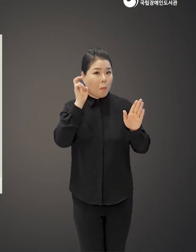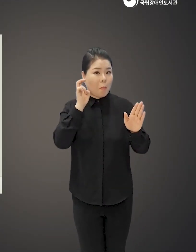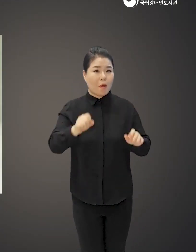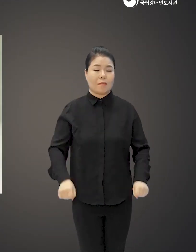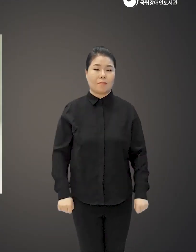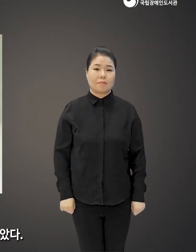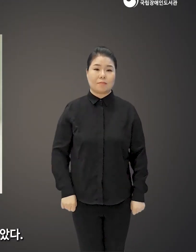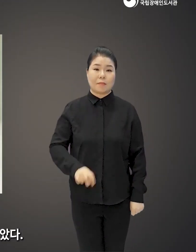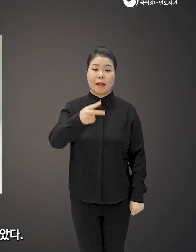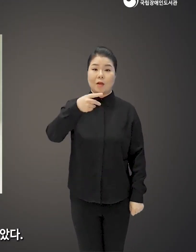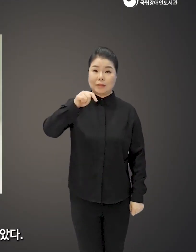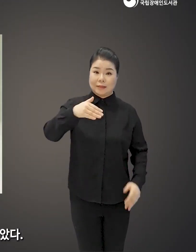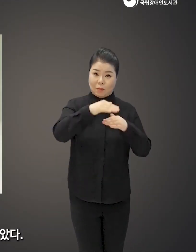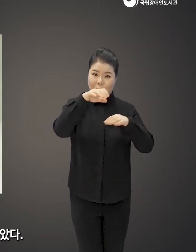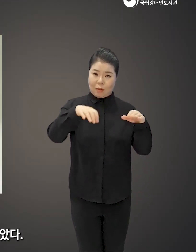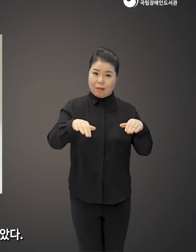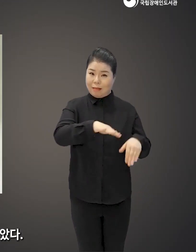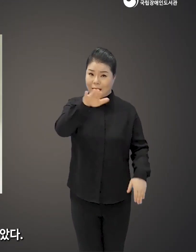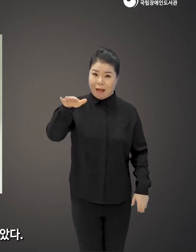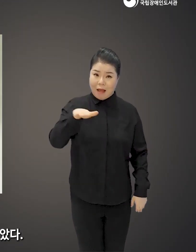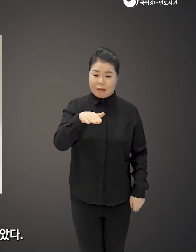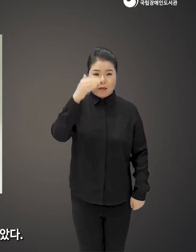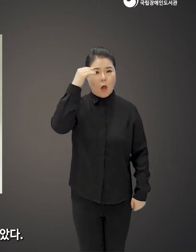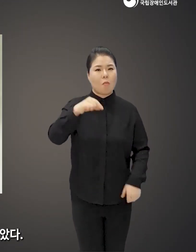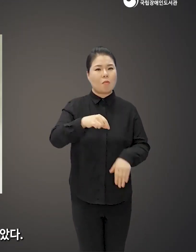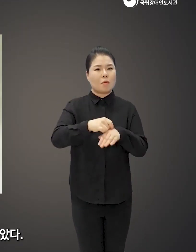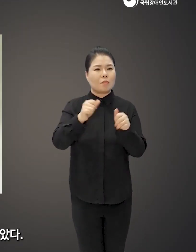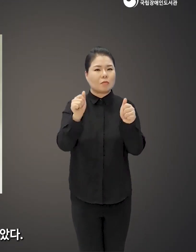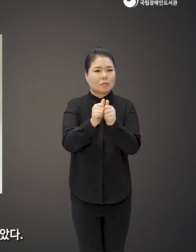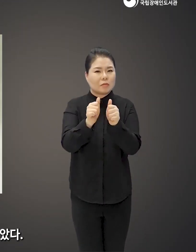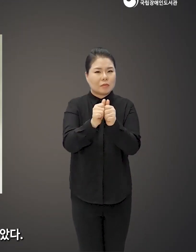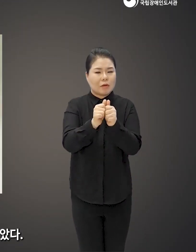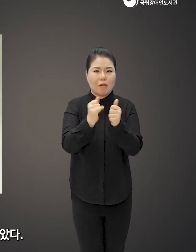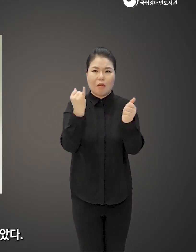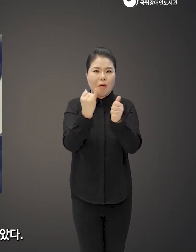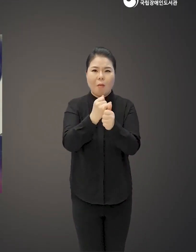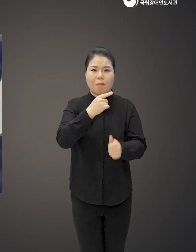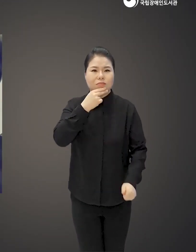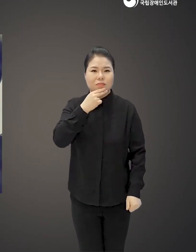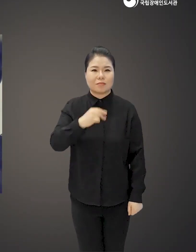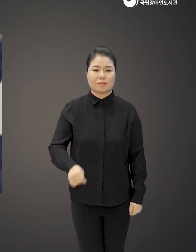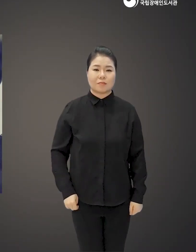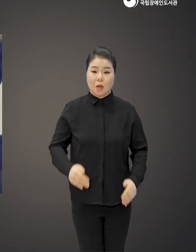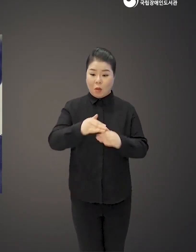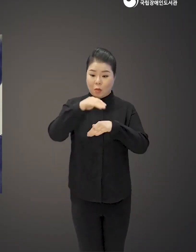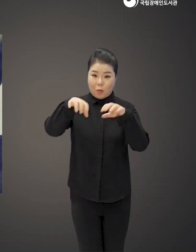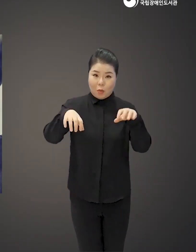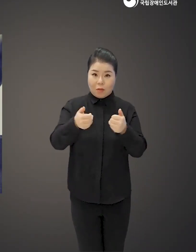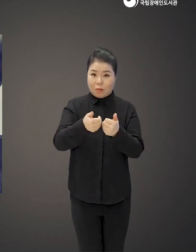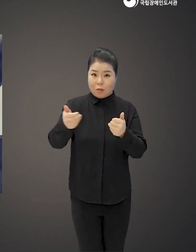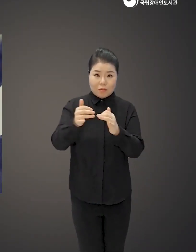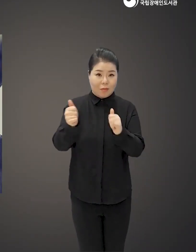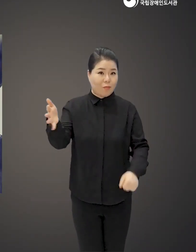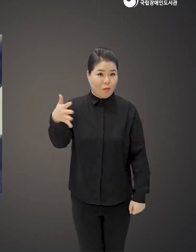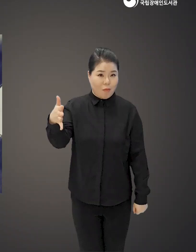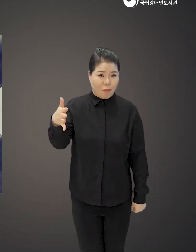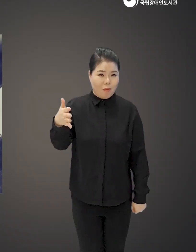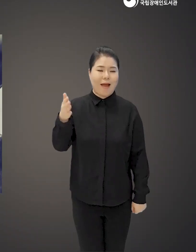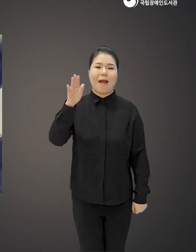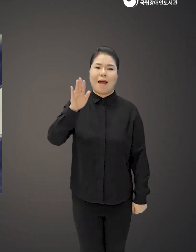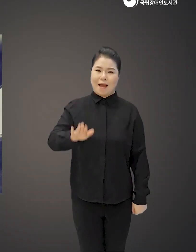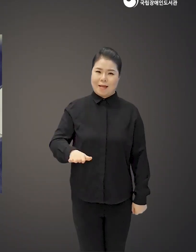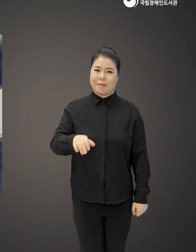싶었으리라. 멜로드에서는 아무도 피부가 검은 사람과 결혼하지 않았다. 타운을 떠나는 사람도